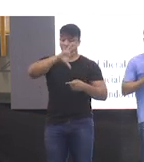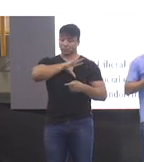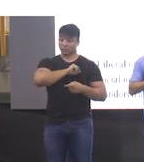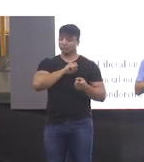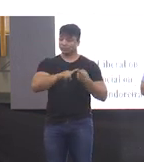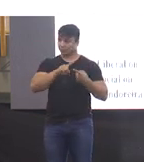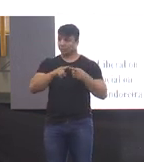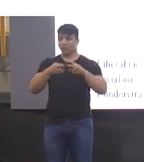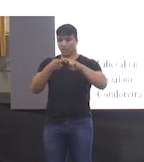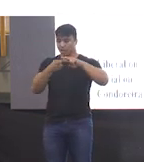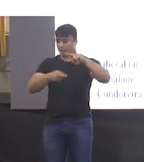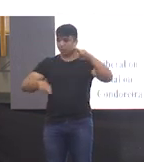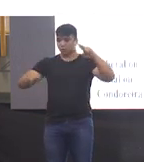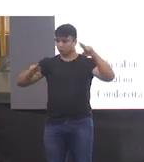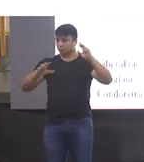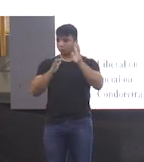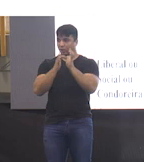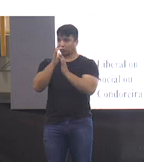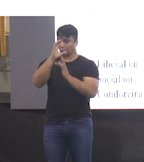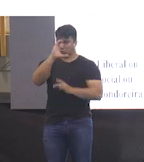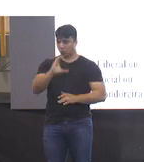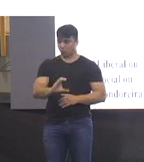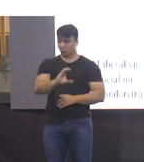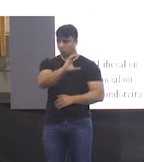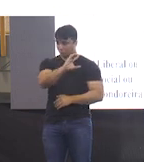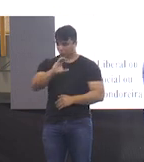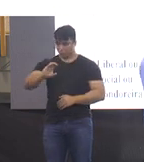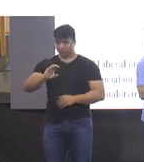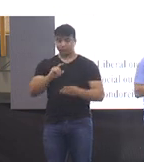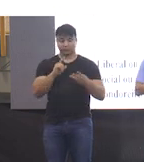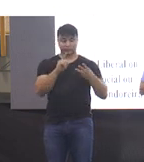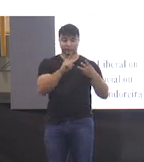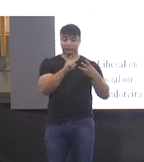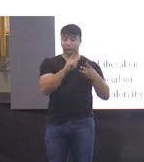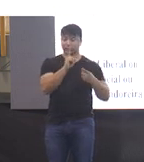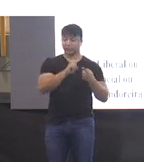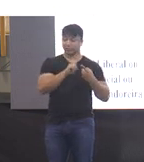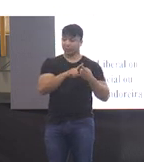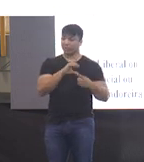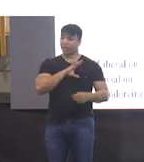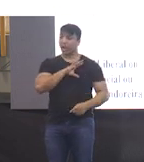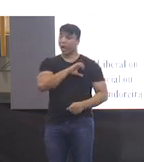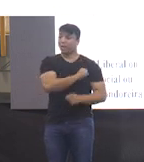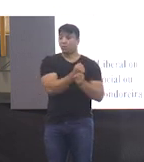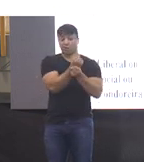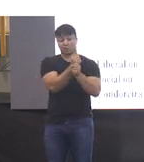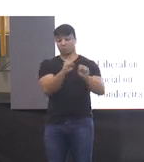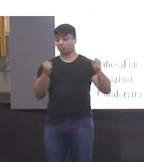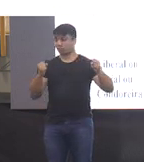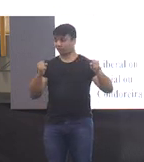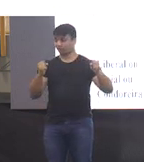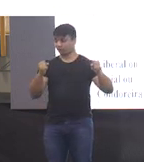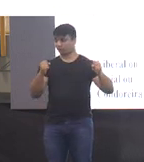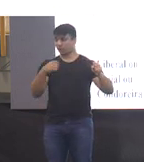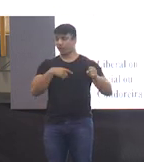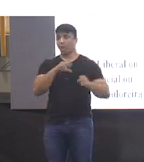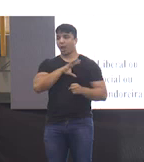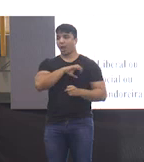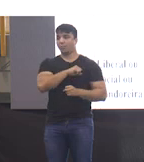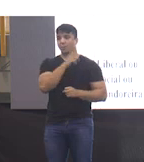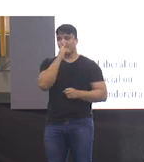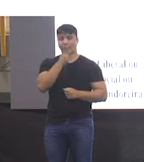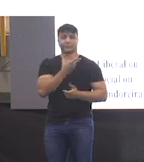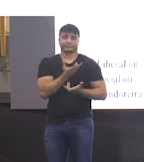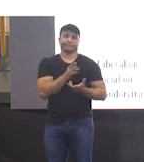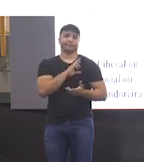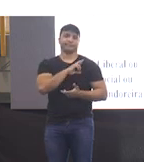muita religiosidade cristã, católica, e trabalharam o amor impossível. Afinal, não é romantismo